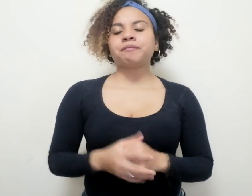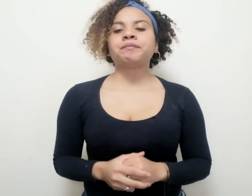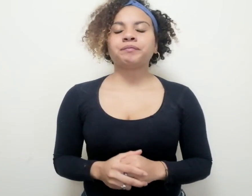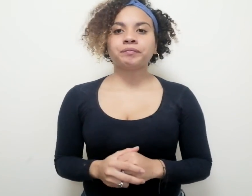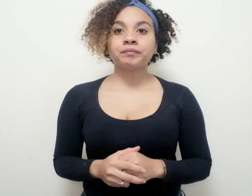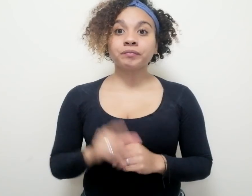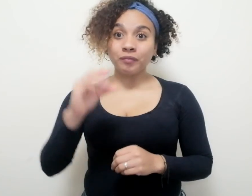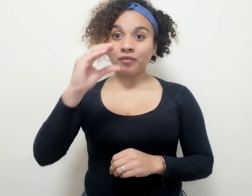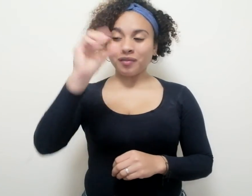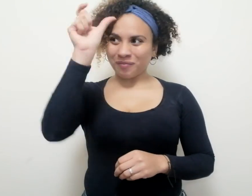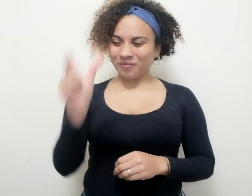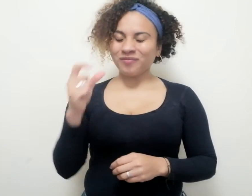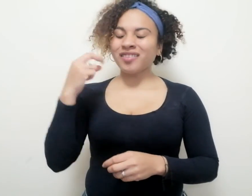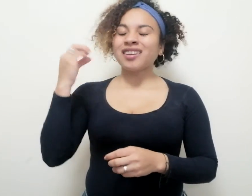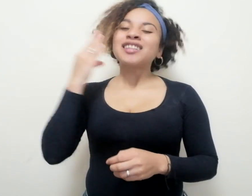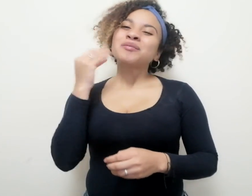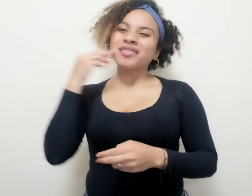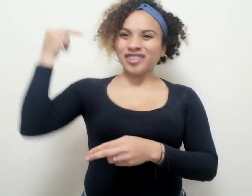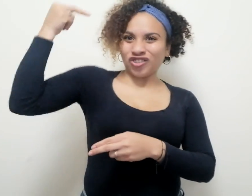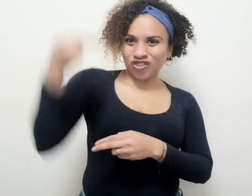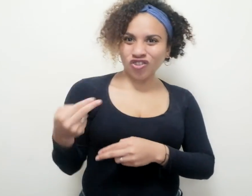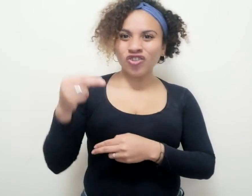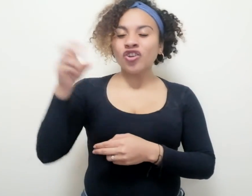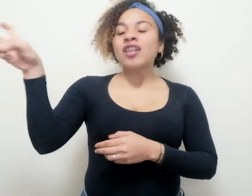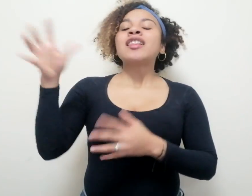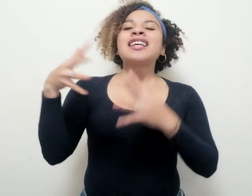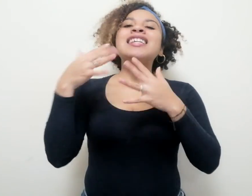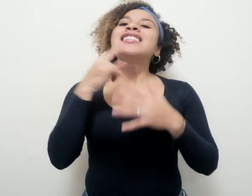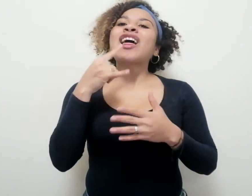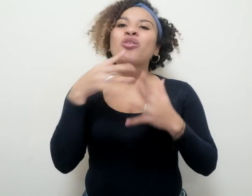El cronista norteamericano John